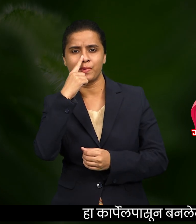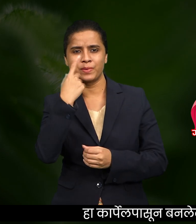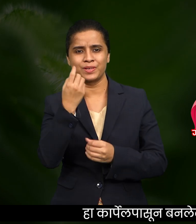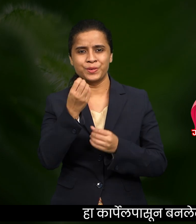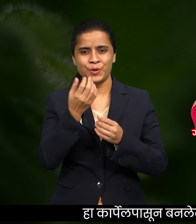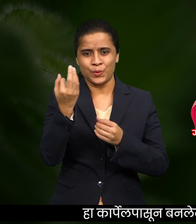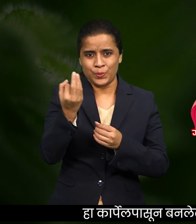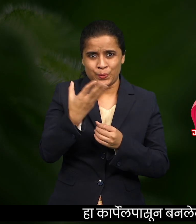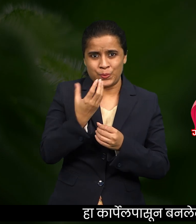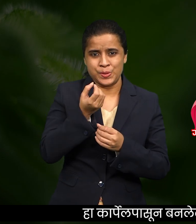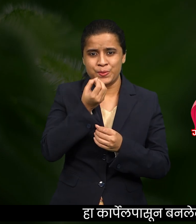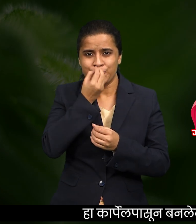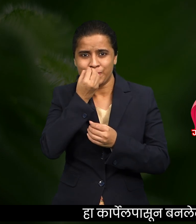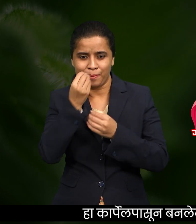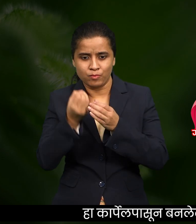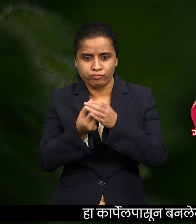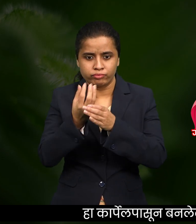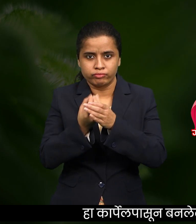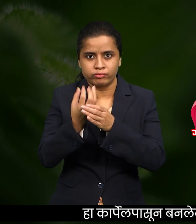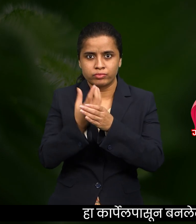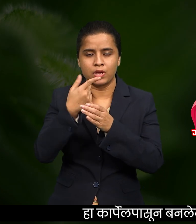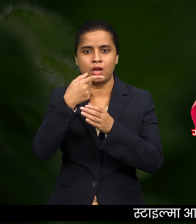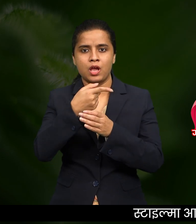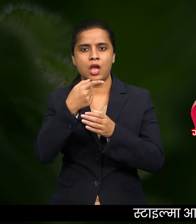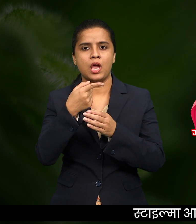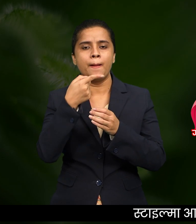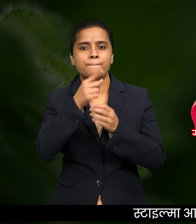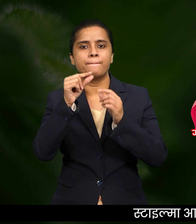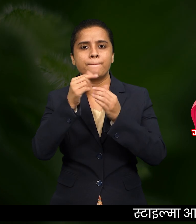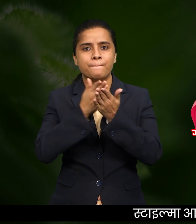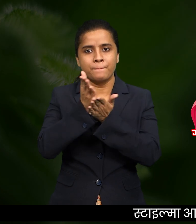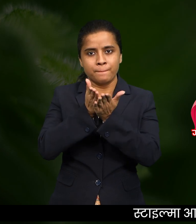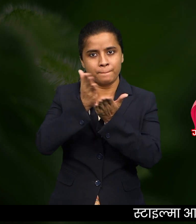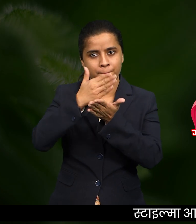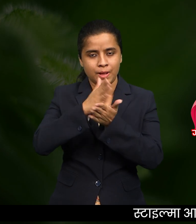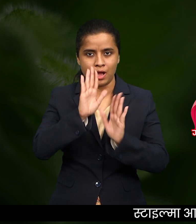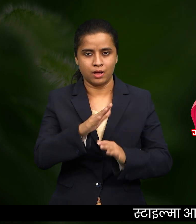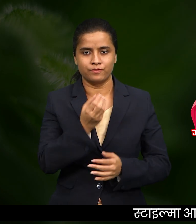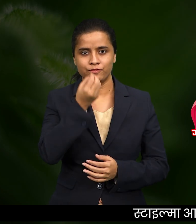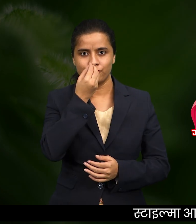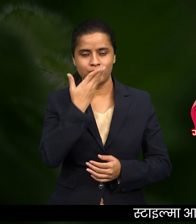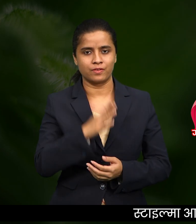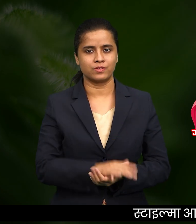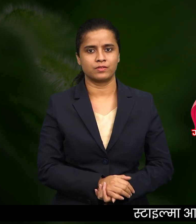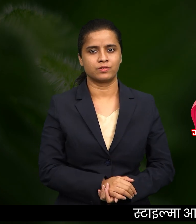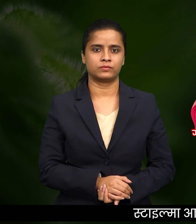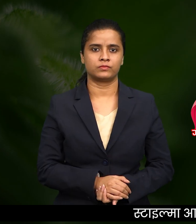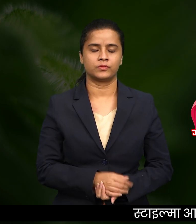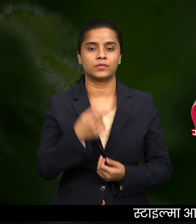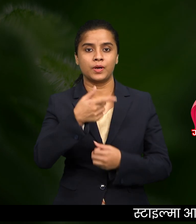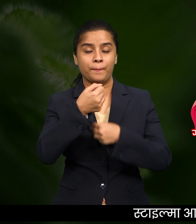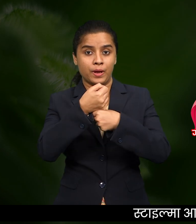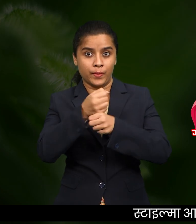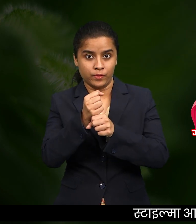असतो. कॅर्पोलमध्ये स्टिग्मा, स्टाईल आणि अंडाशय असतात.